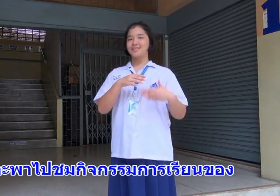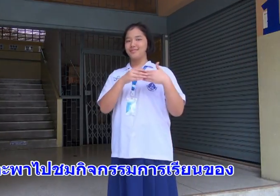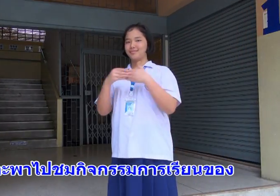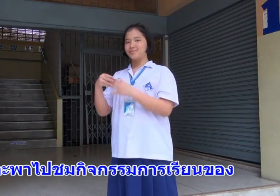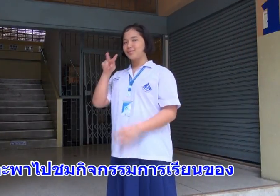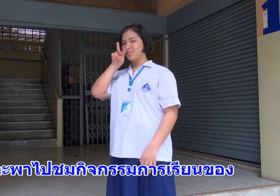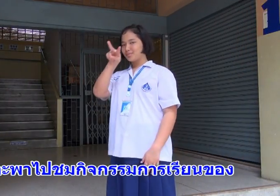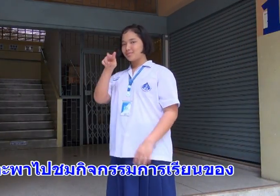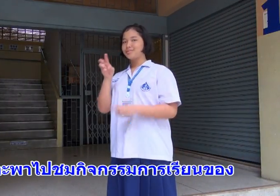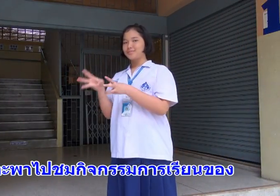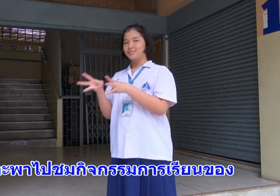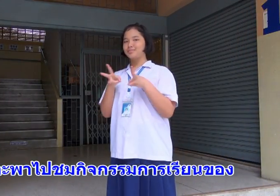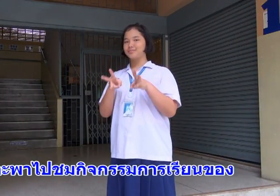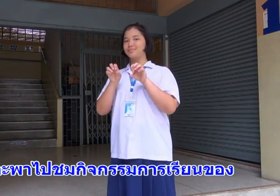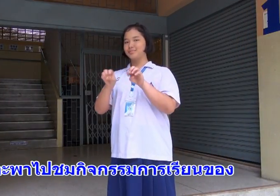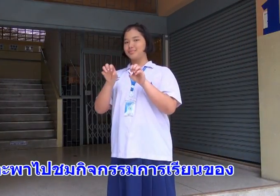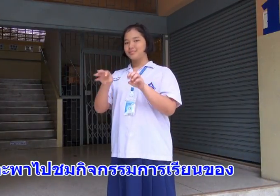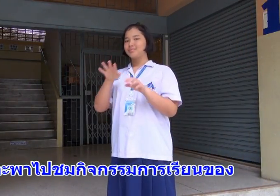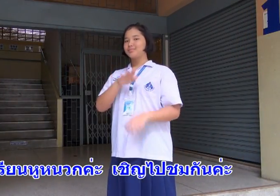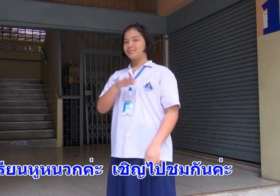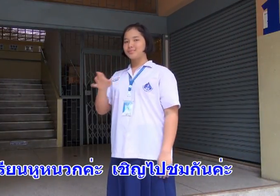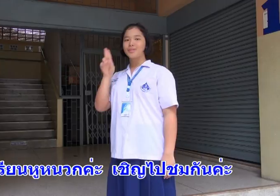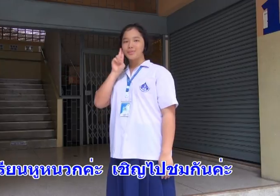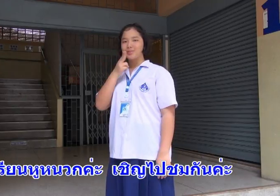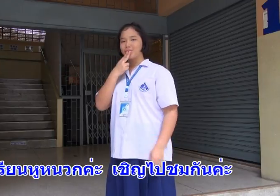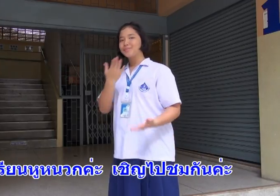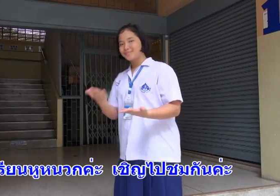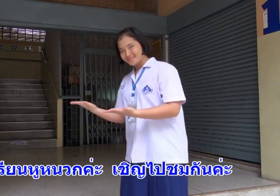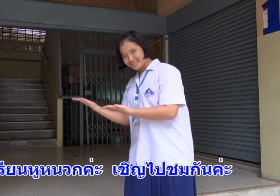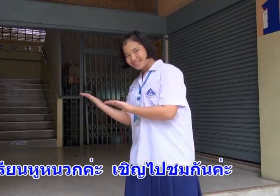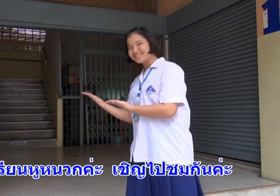จะพาไปชมกิจกรรมการเรียนของนักเรียนหูหนวกค่ะเชิญไปชมกันเลยค่ะ